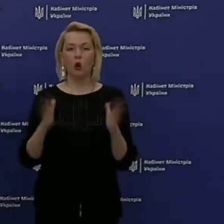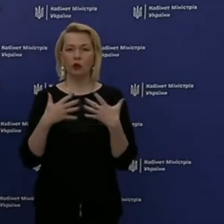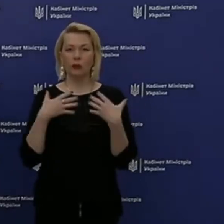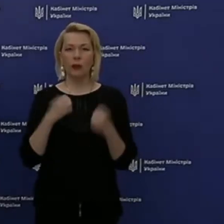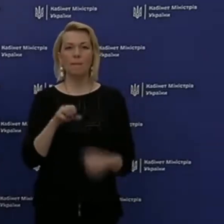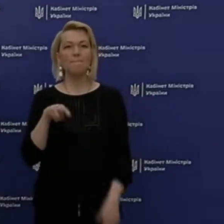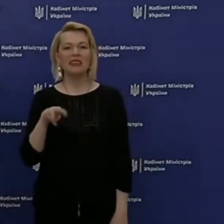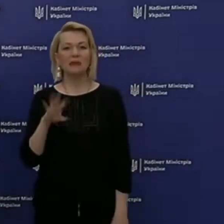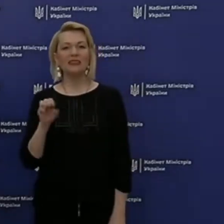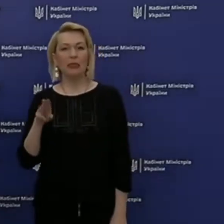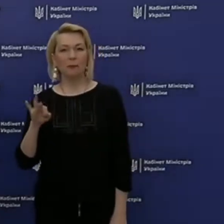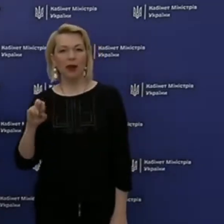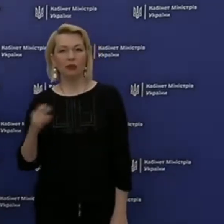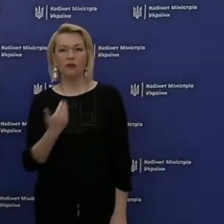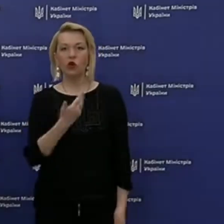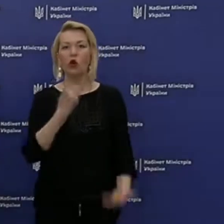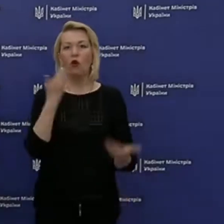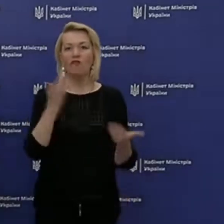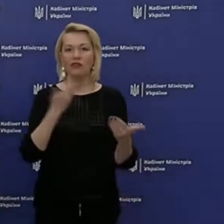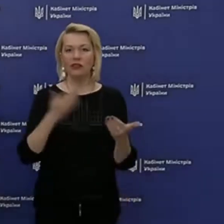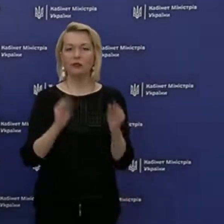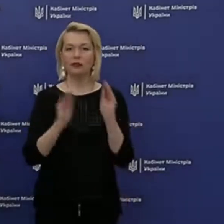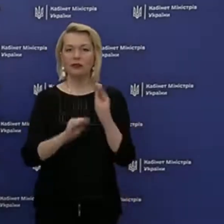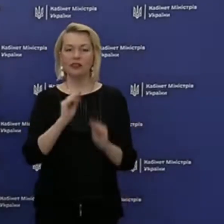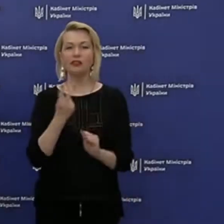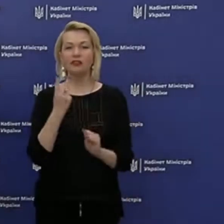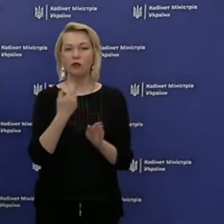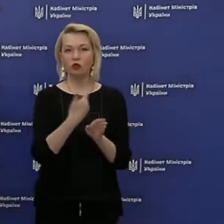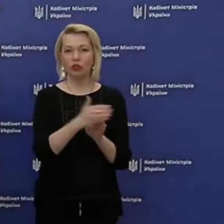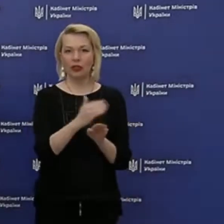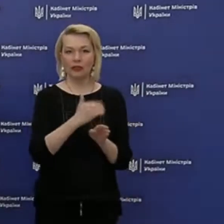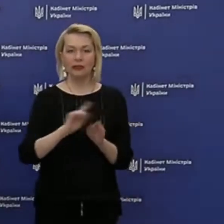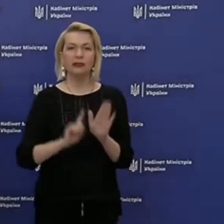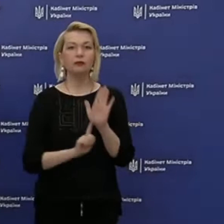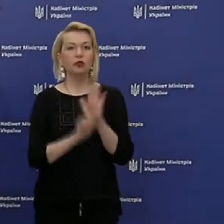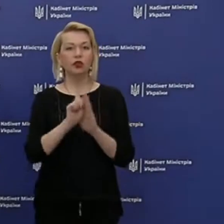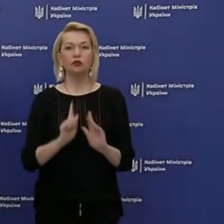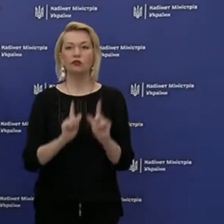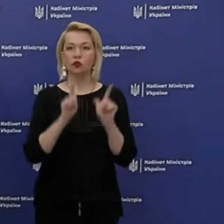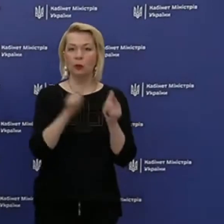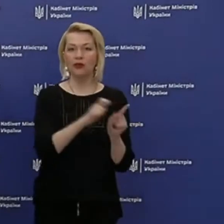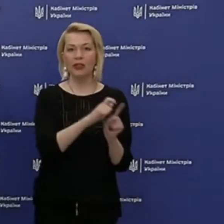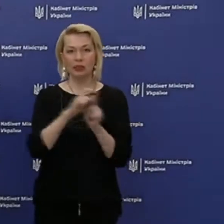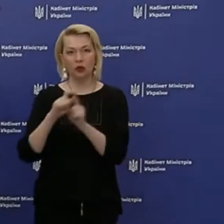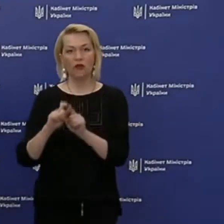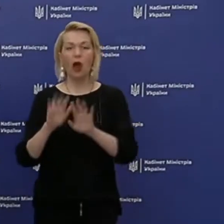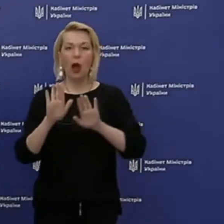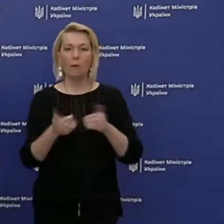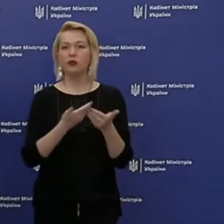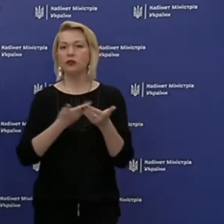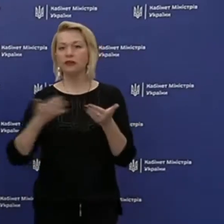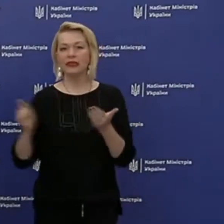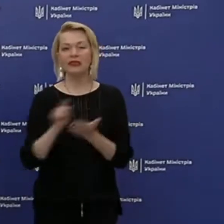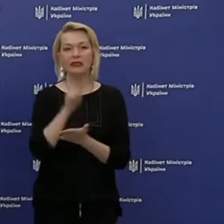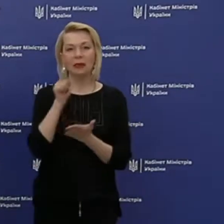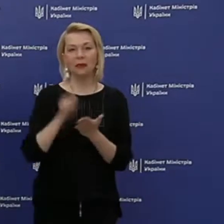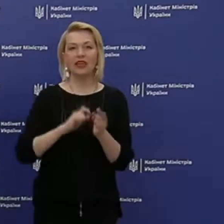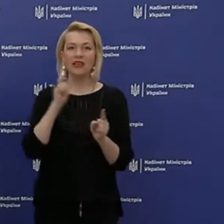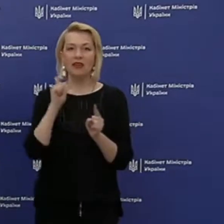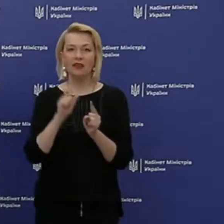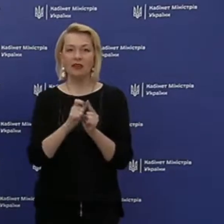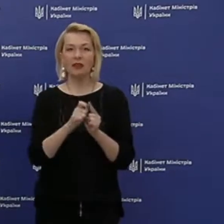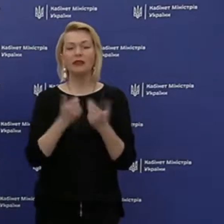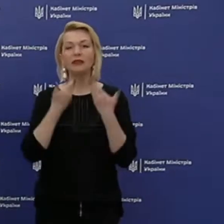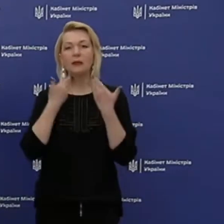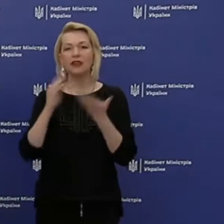здоров'я Максим Степанов. Його виступ складатиметься із двох частин. Спочатку вступне слово, і потім сесія запитання-відповідь на